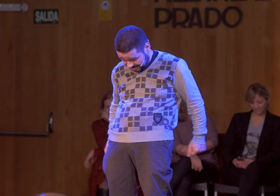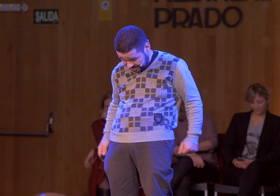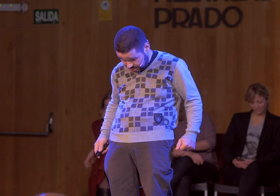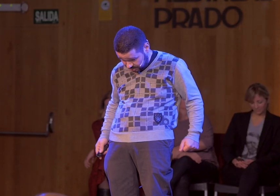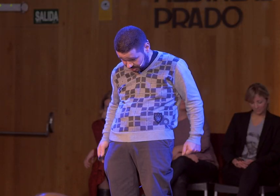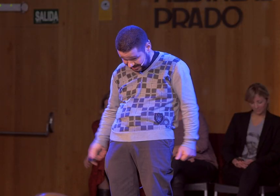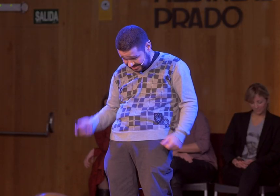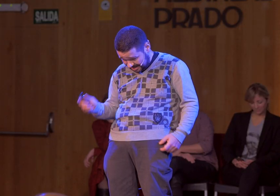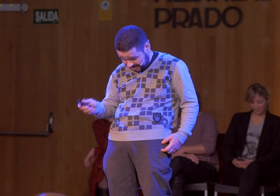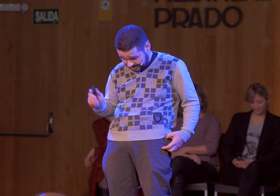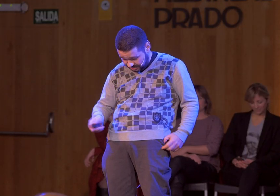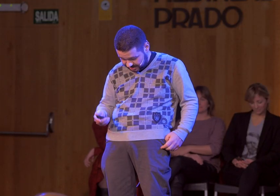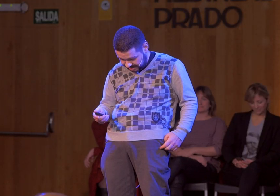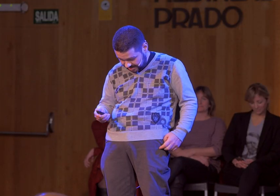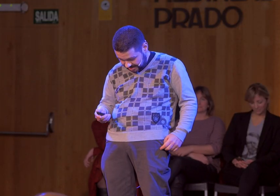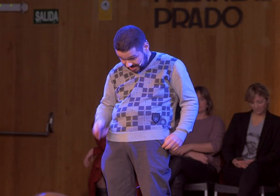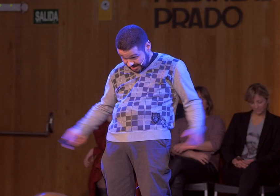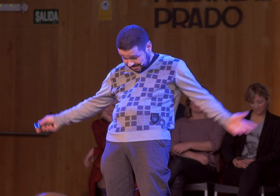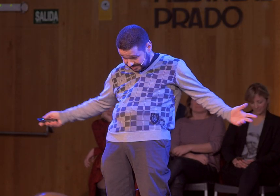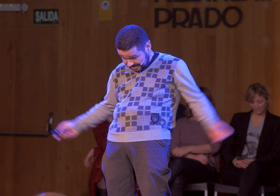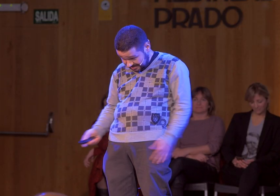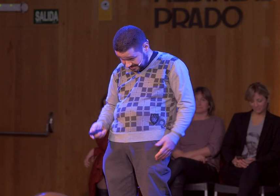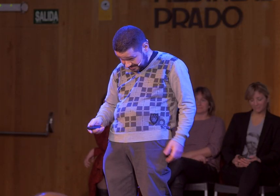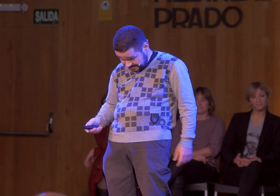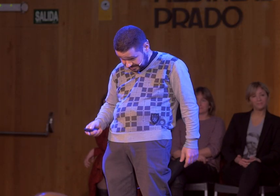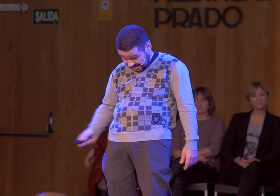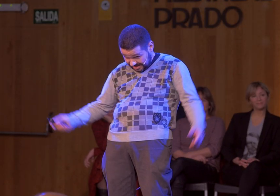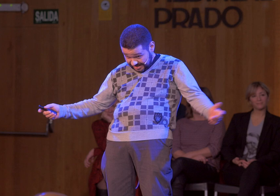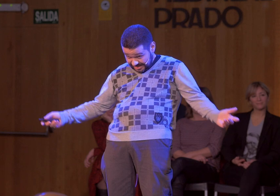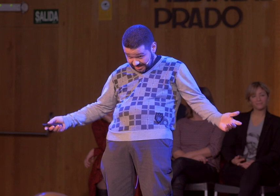este maravilloso mundo que es la mirmecología.